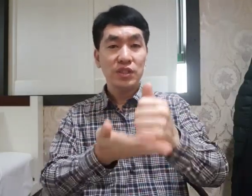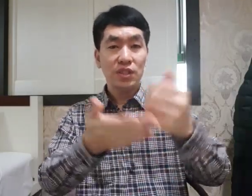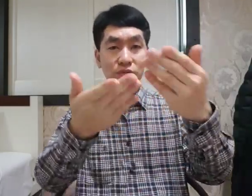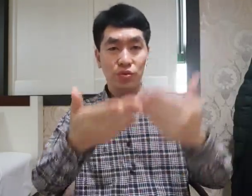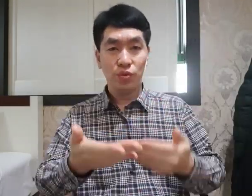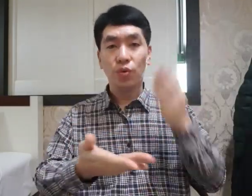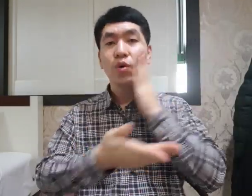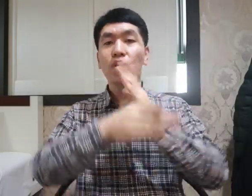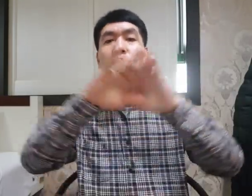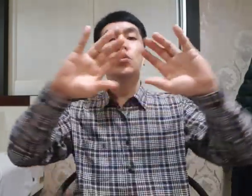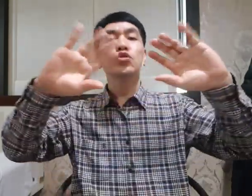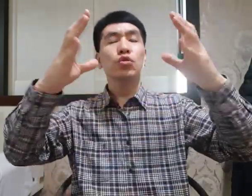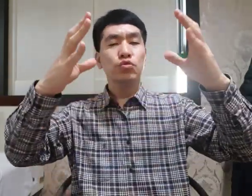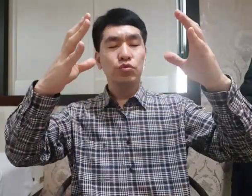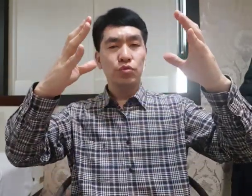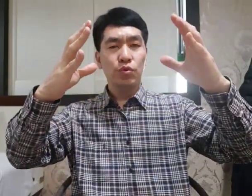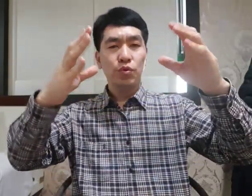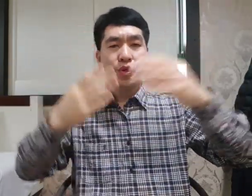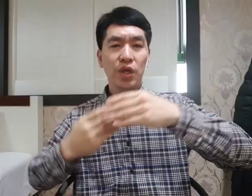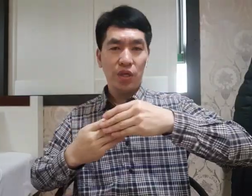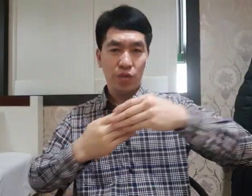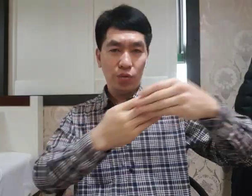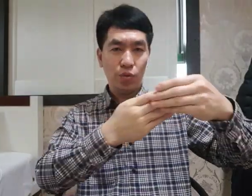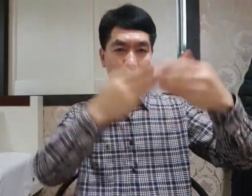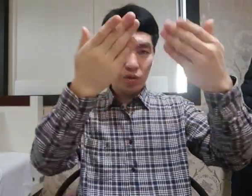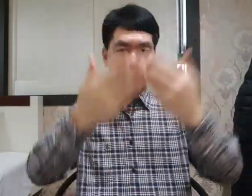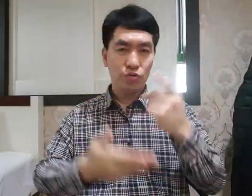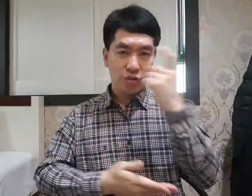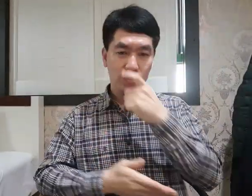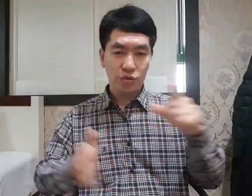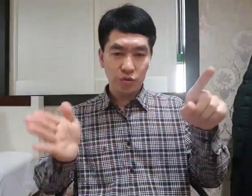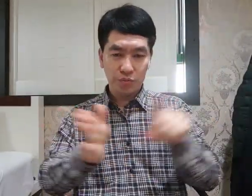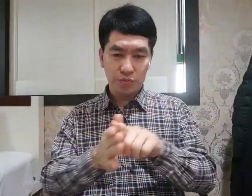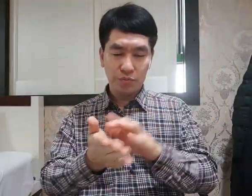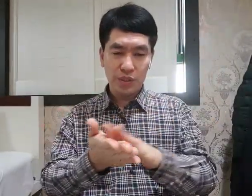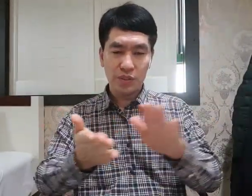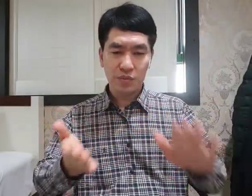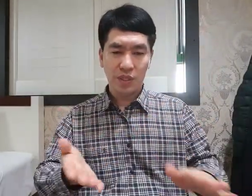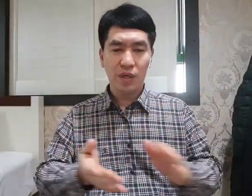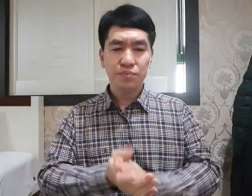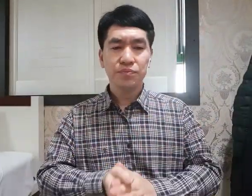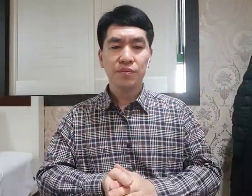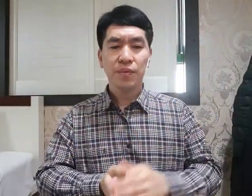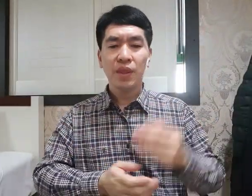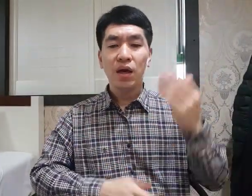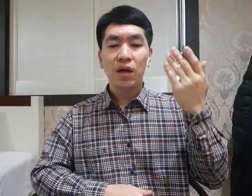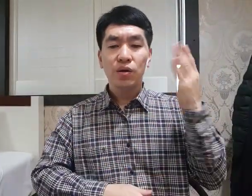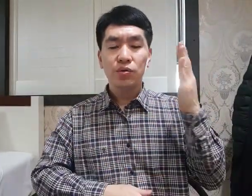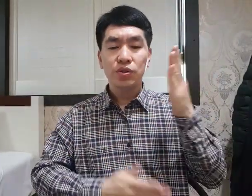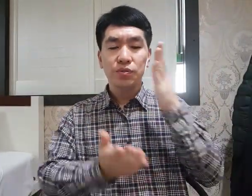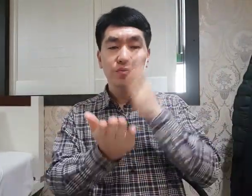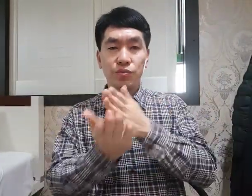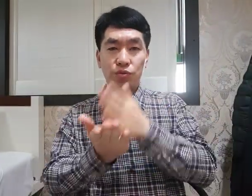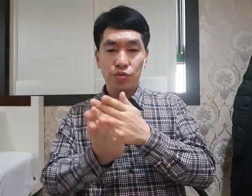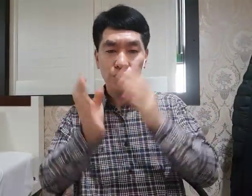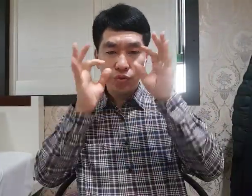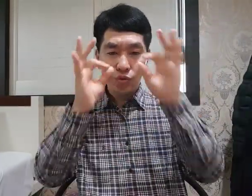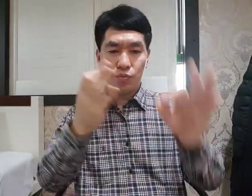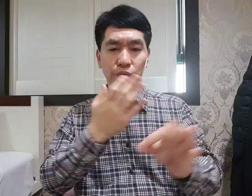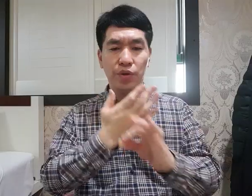칭찬해 주시고 천국으로 인도해 주실 줄 믿습니다. 요즘 뉴스를